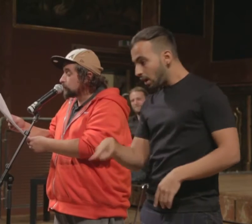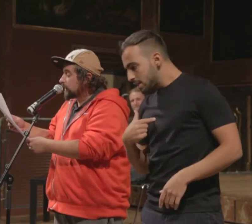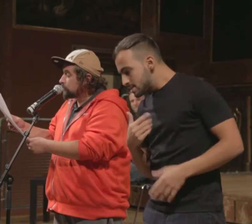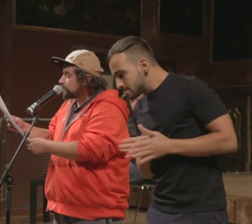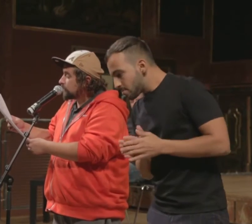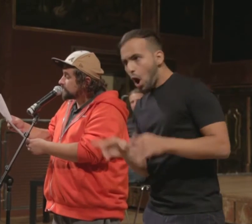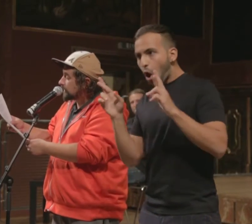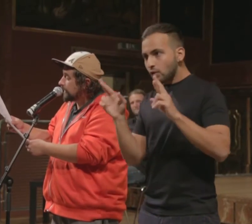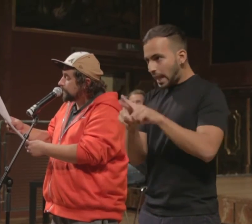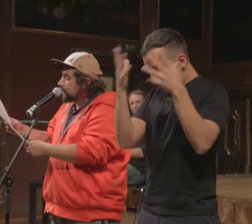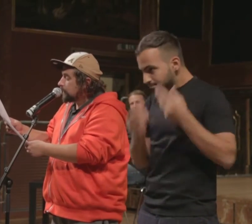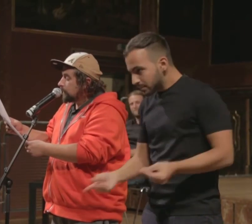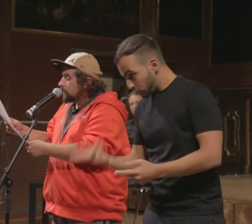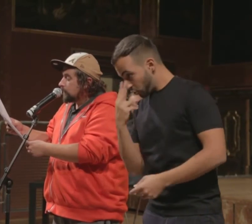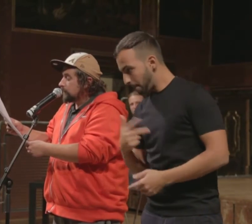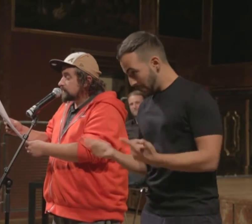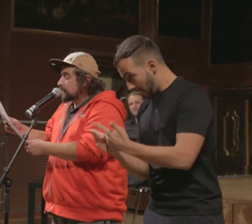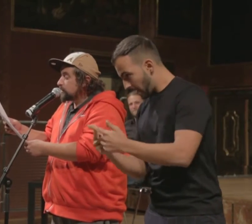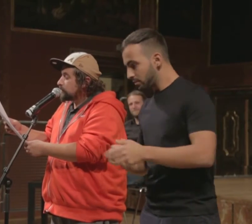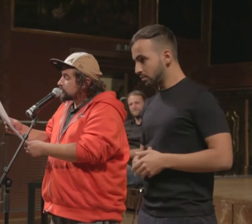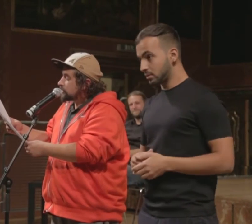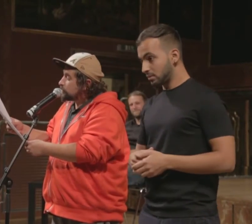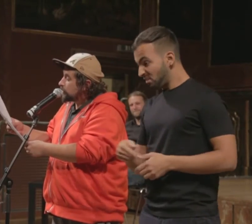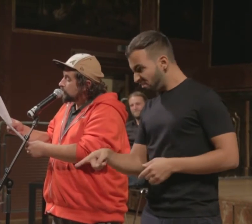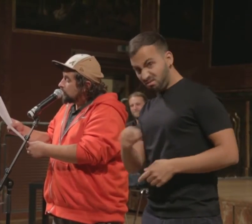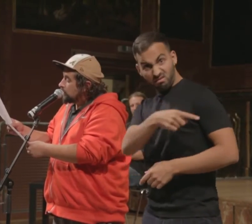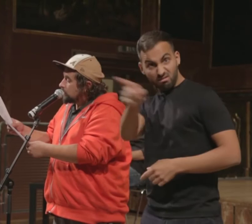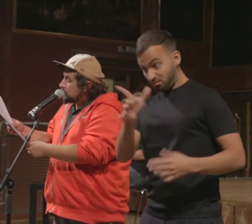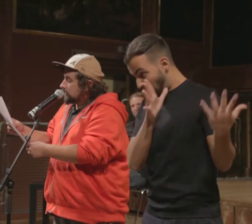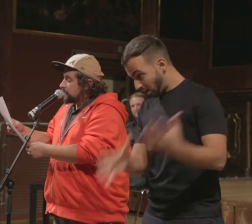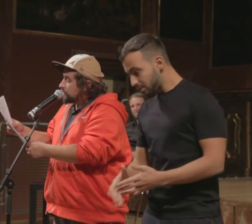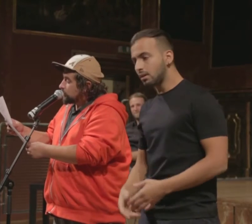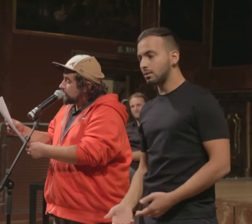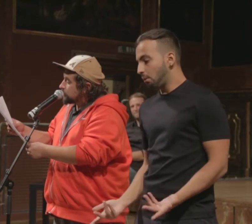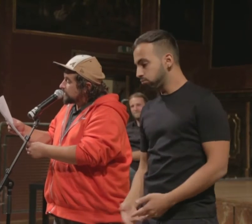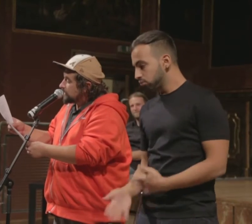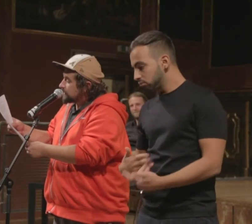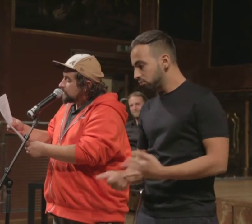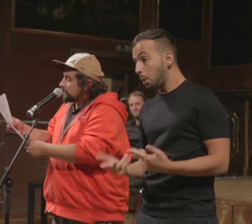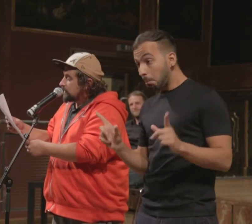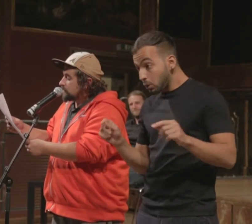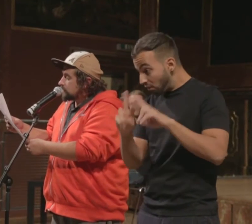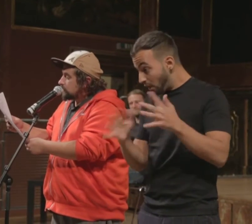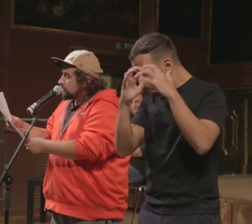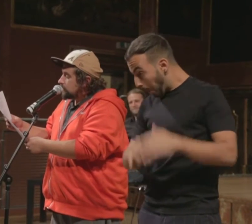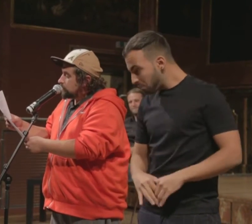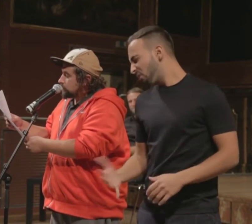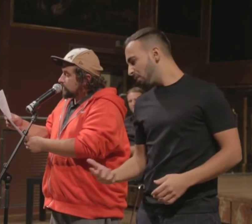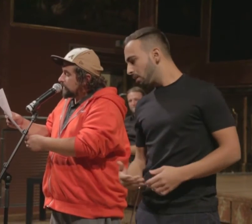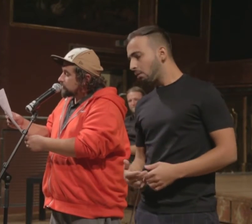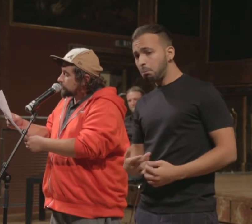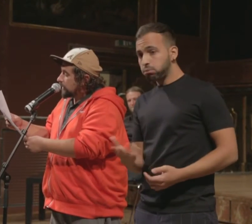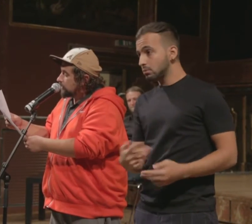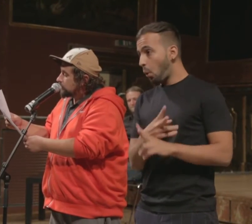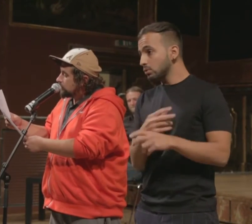etwas Hoffnung geben und ihm Folgendes erklären. Wenn dich deine Mitmenschen nicht mögen, dann ist es nicht unbedingt das Ende der Welt,